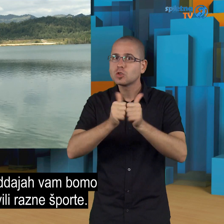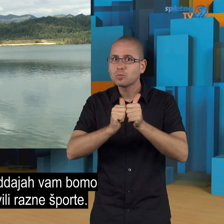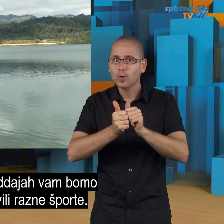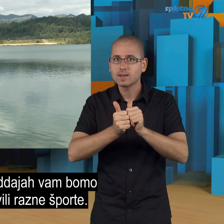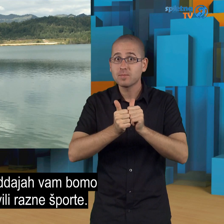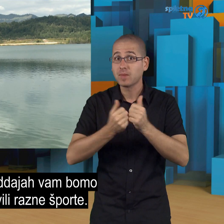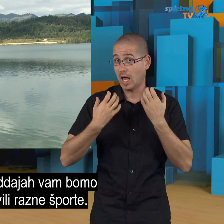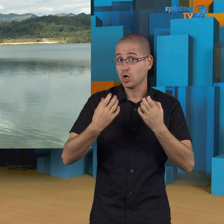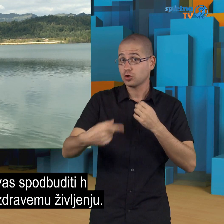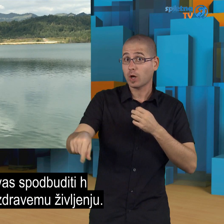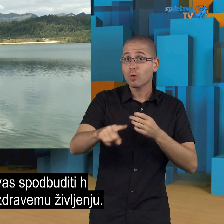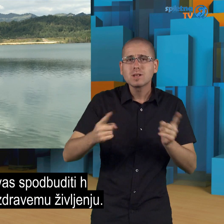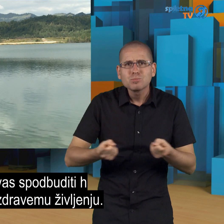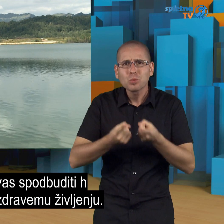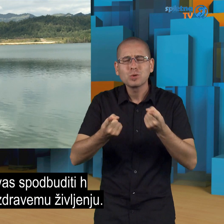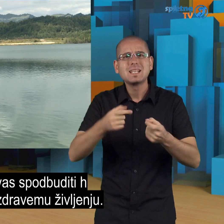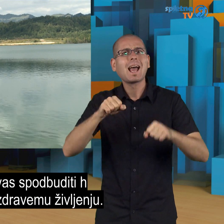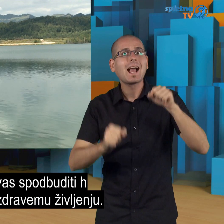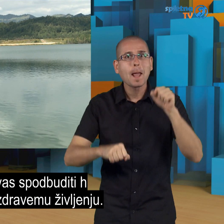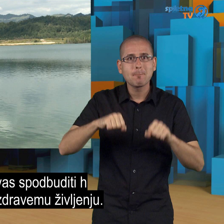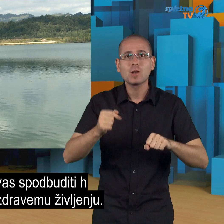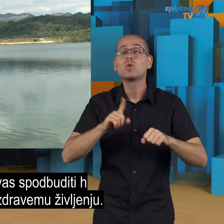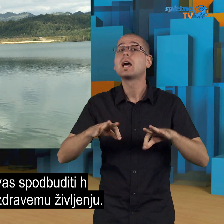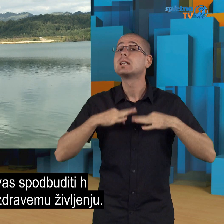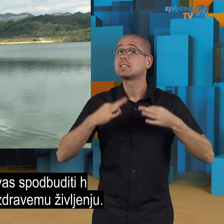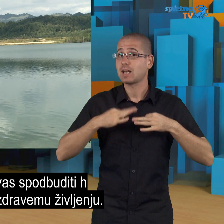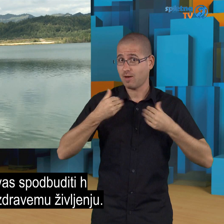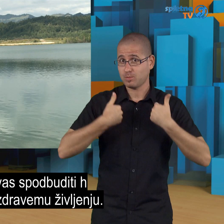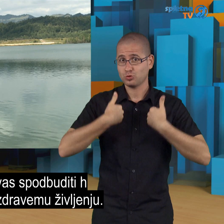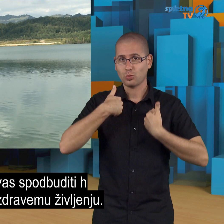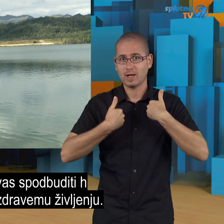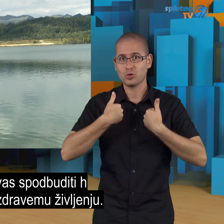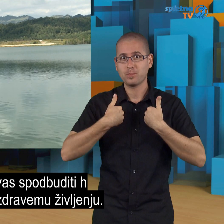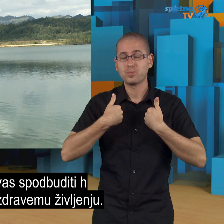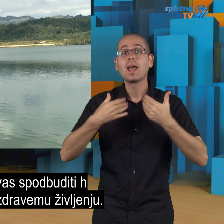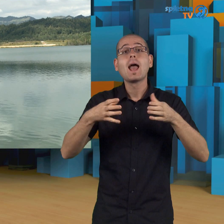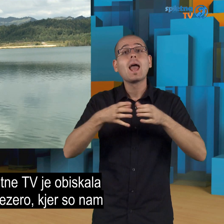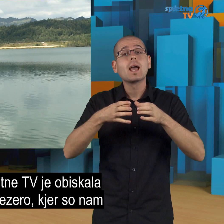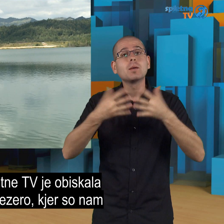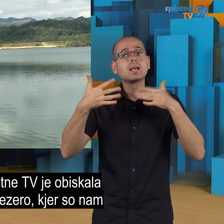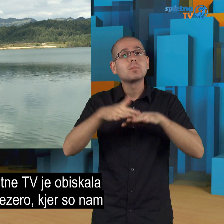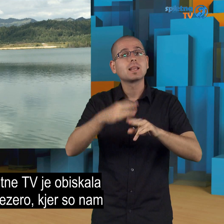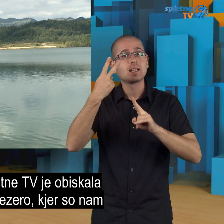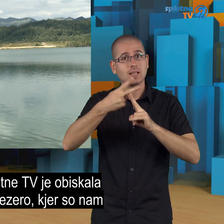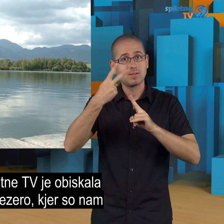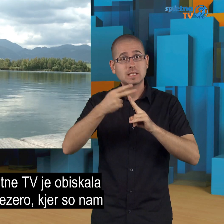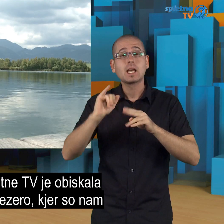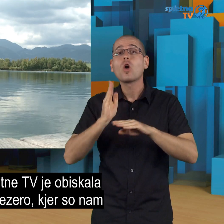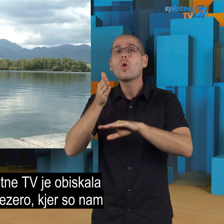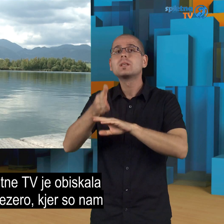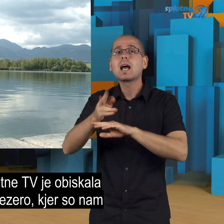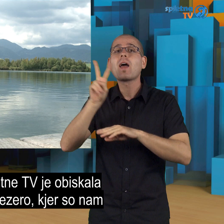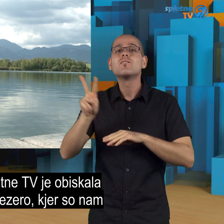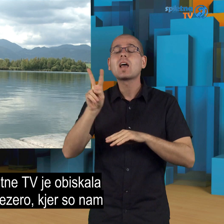športe. Želimo vas spodbuditi k gibanju in zdravemu življenju. Ekipa Spletne TV